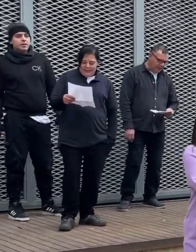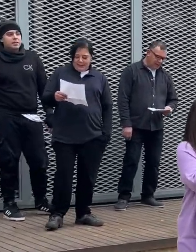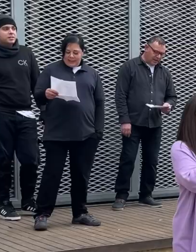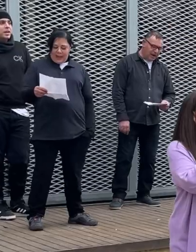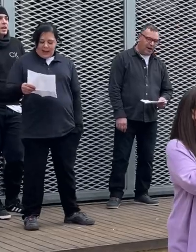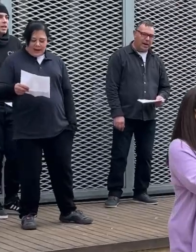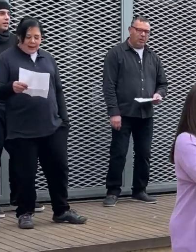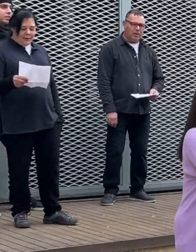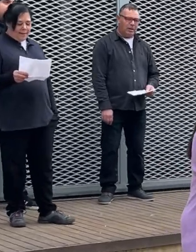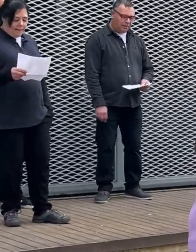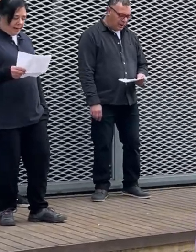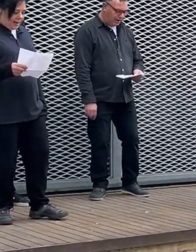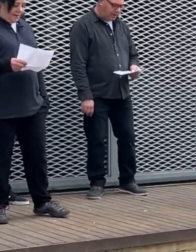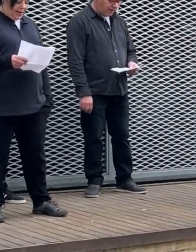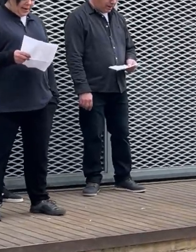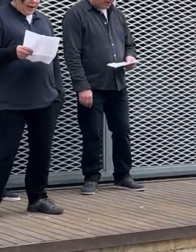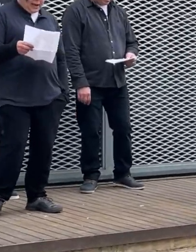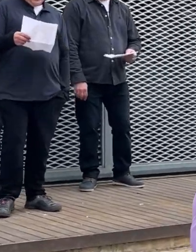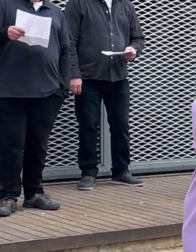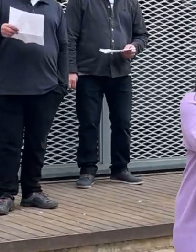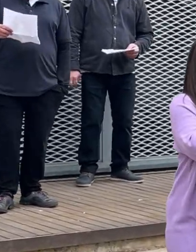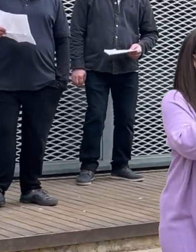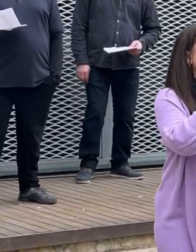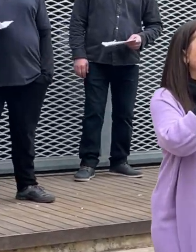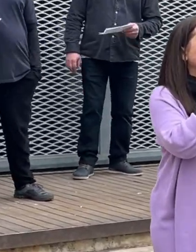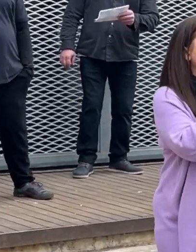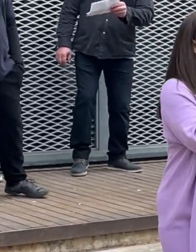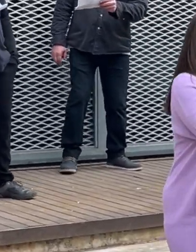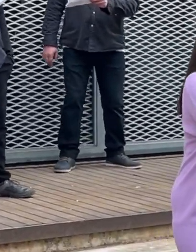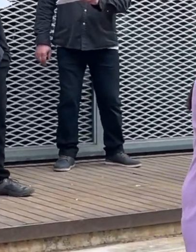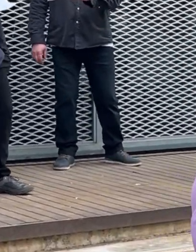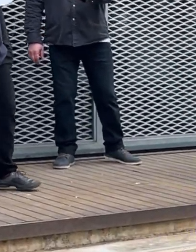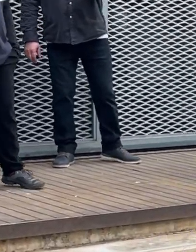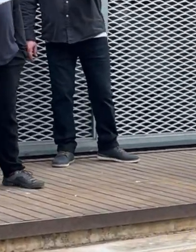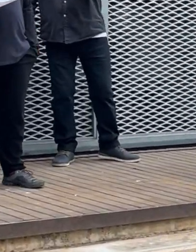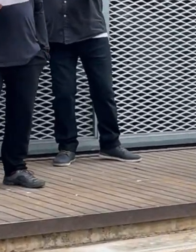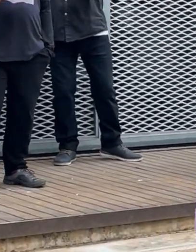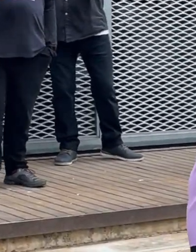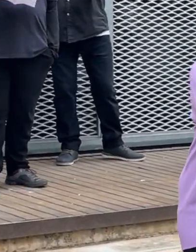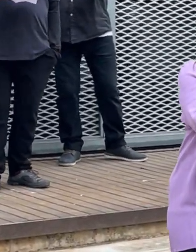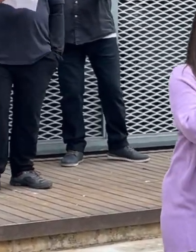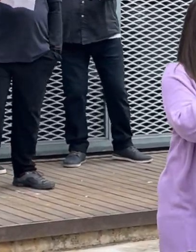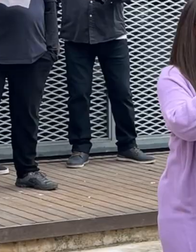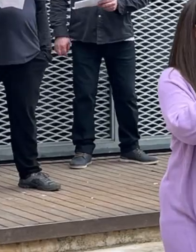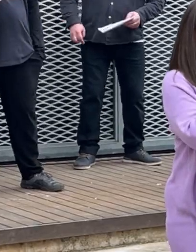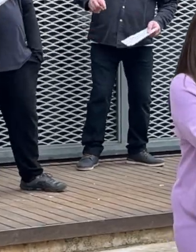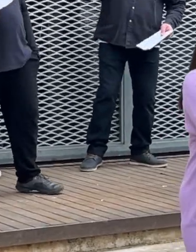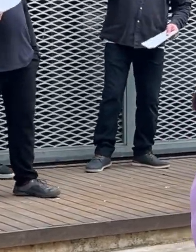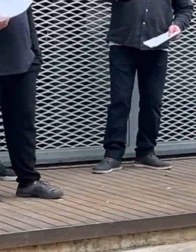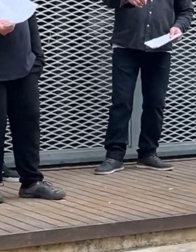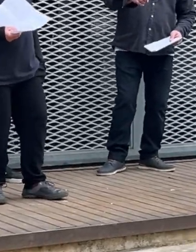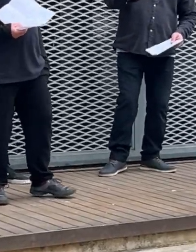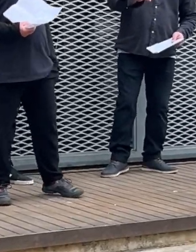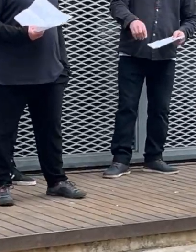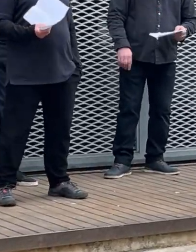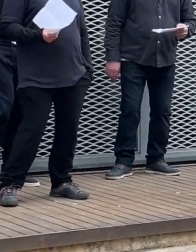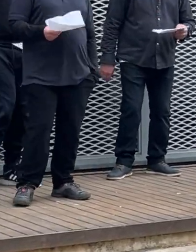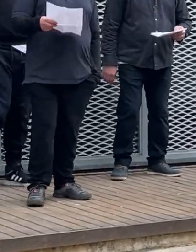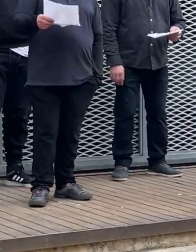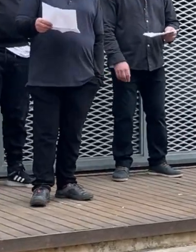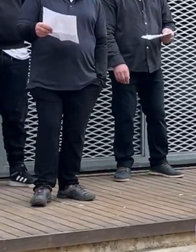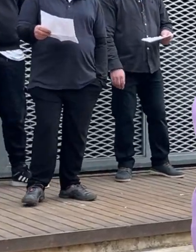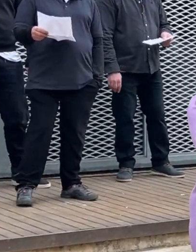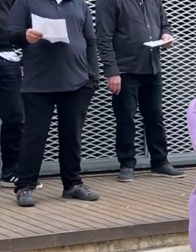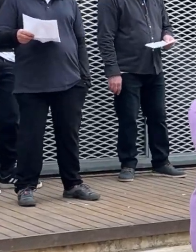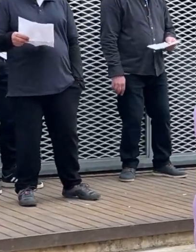la que más destaca, la octava maravilla. Eres el renacer de tus cenizas, el camino donde